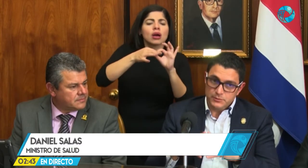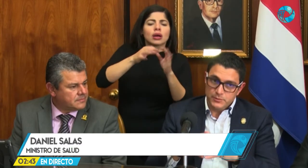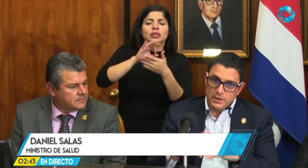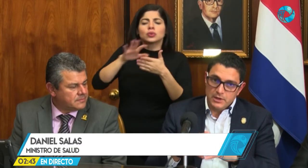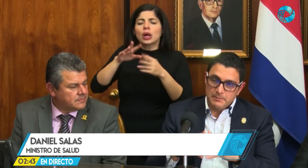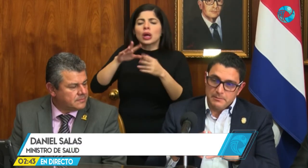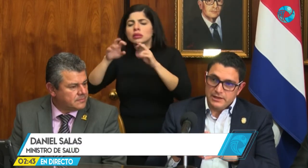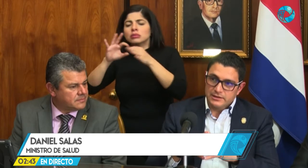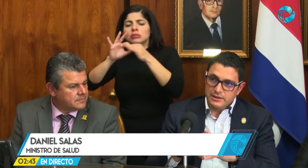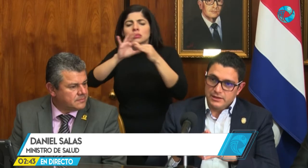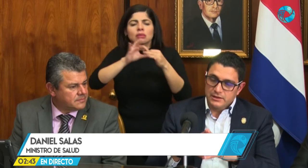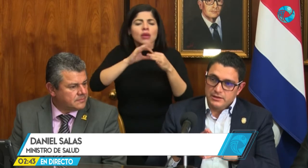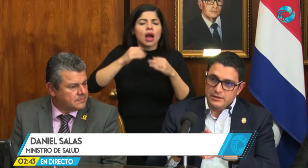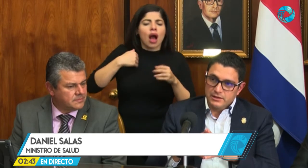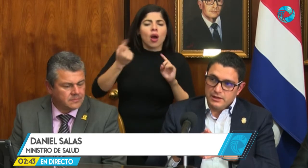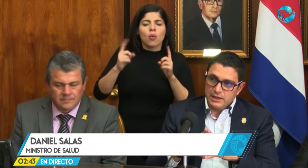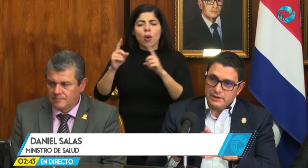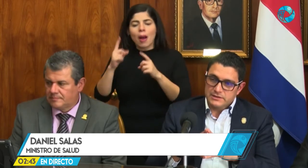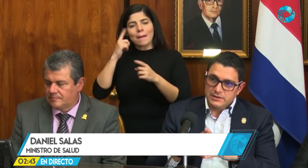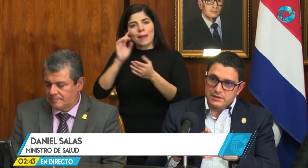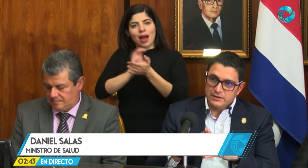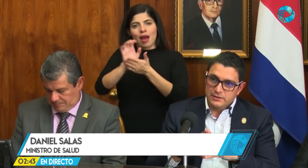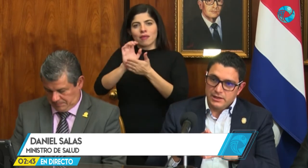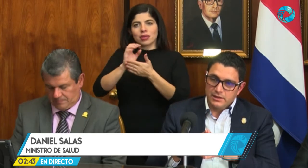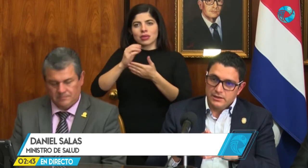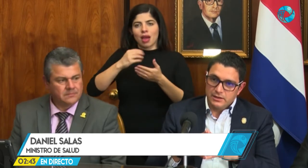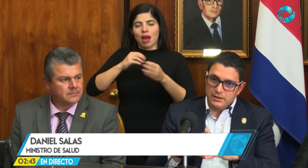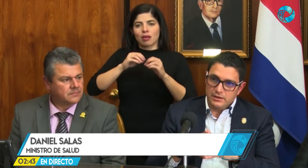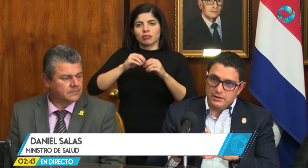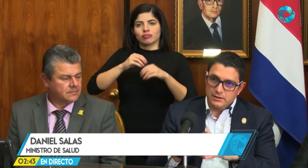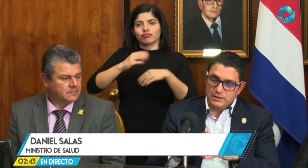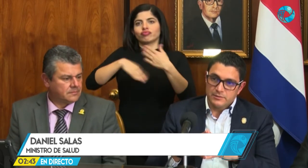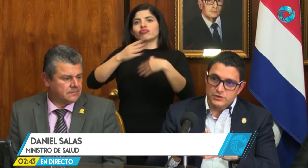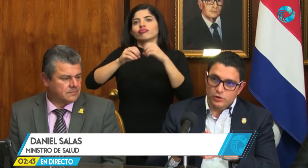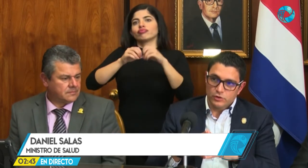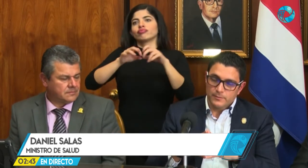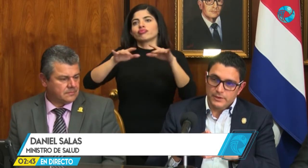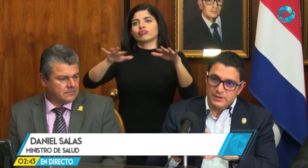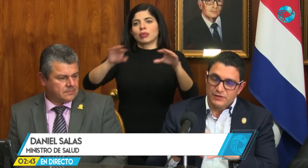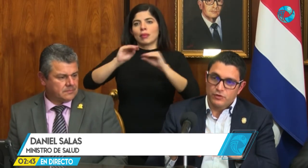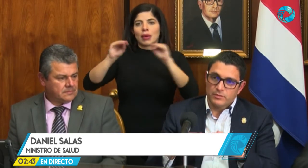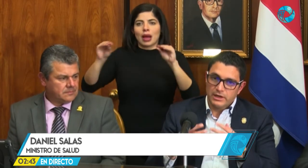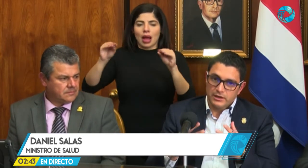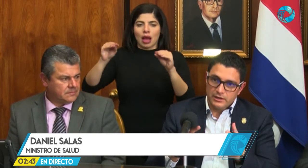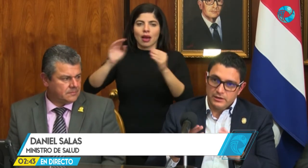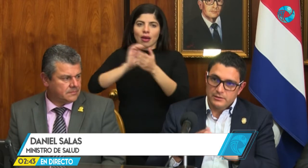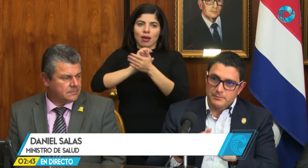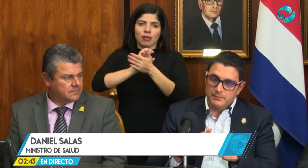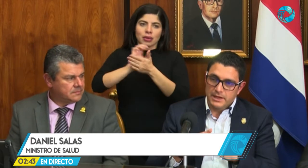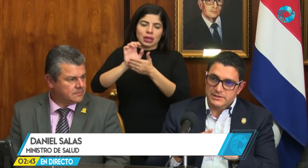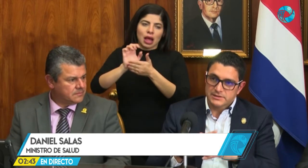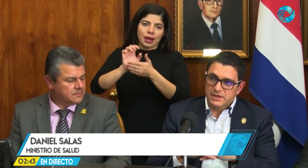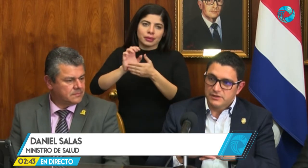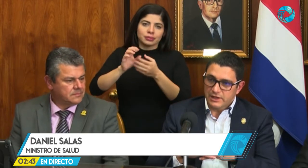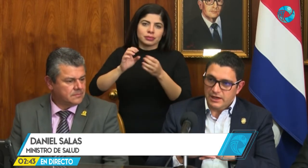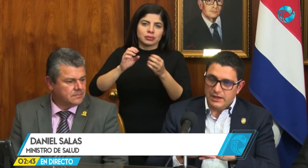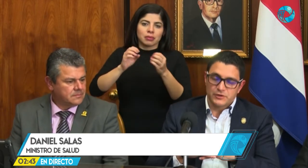educativos para detener el avance de la transmisión de forma